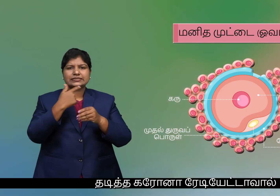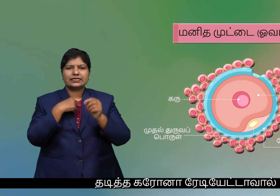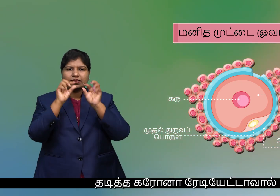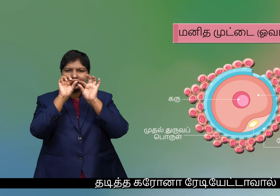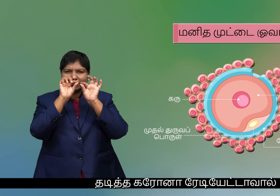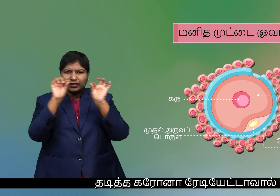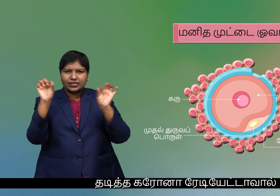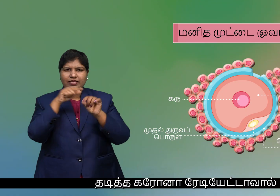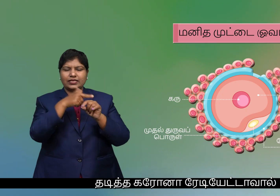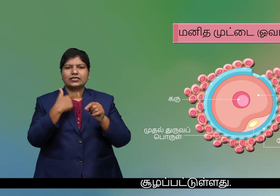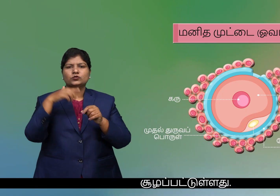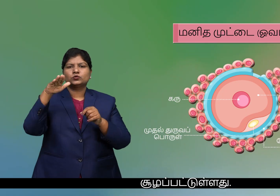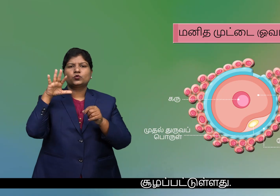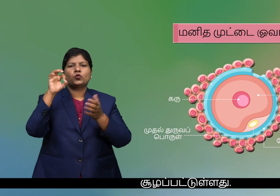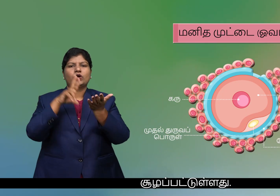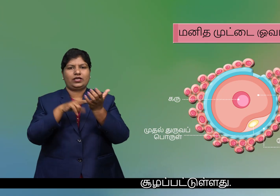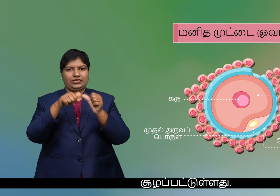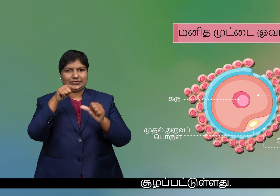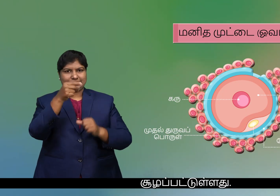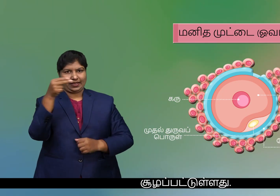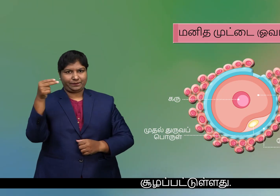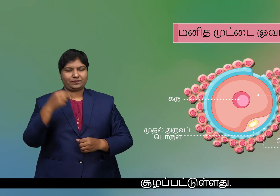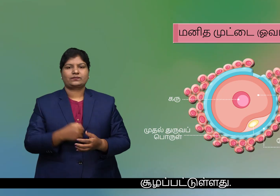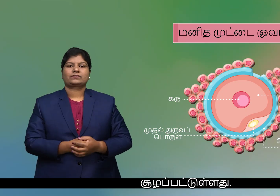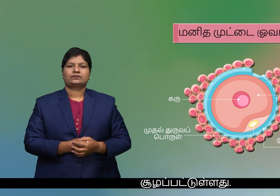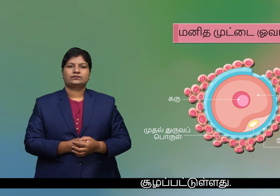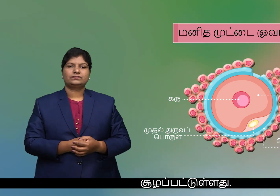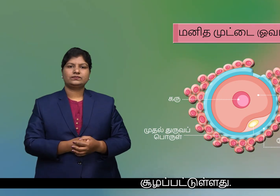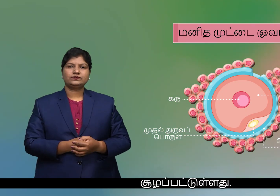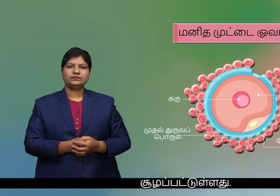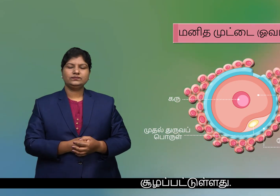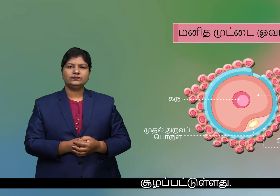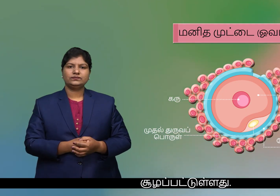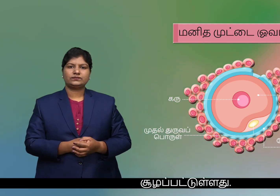தடித்த கரோனா ரேடியேட்டாவால் சூழப்பட்டுள்ளது.